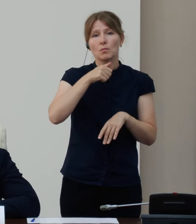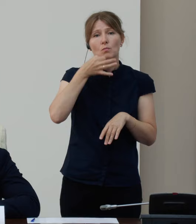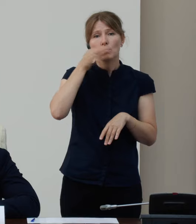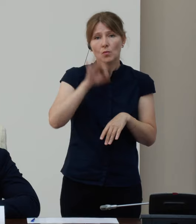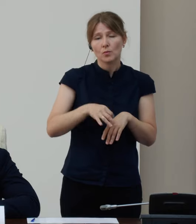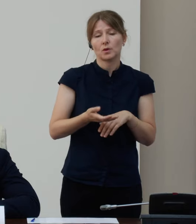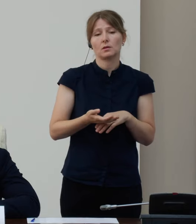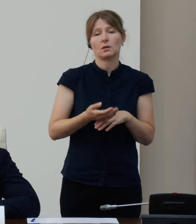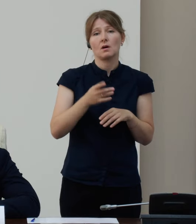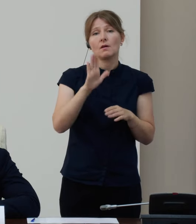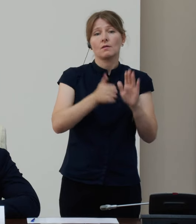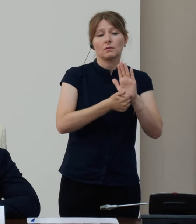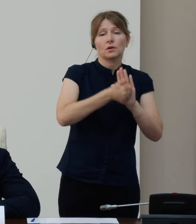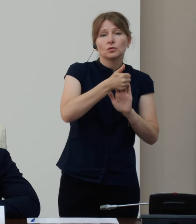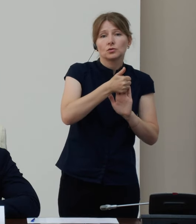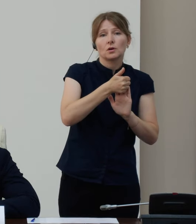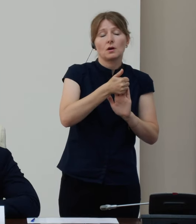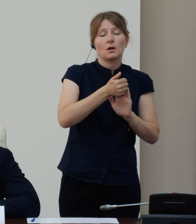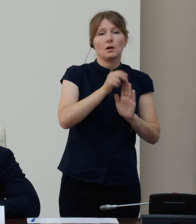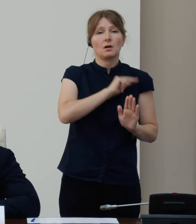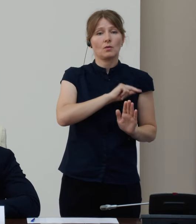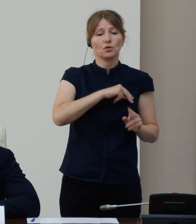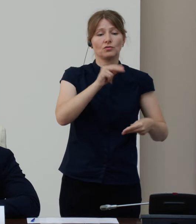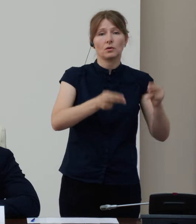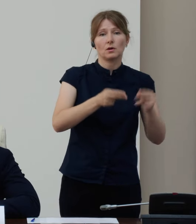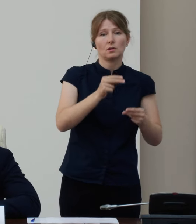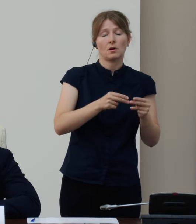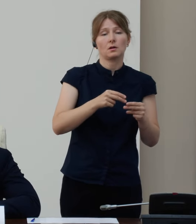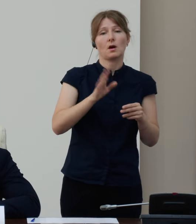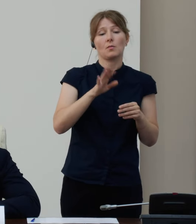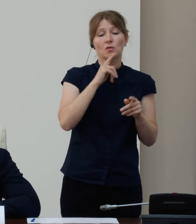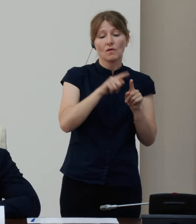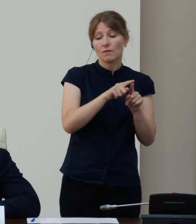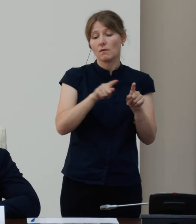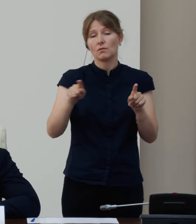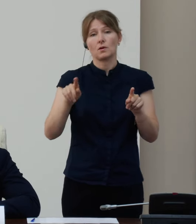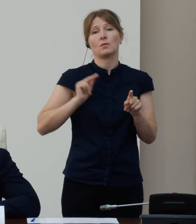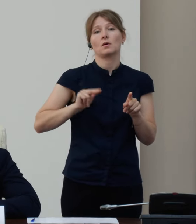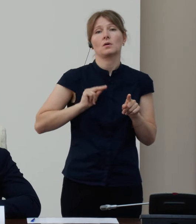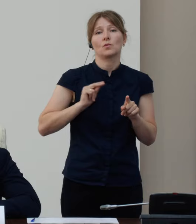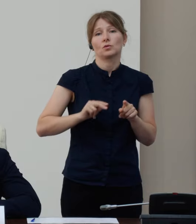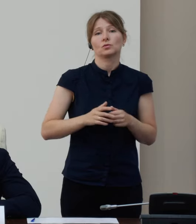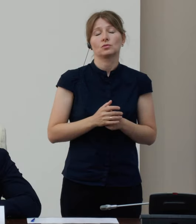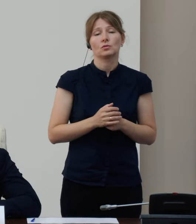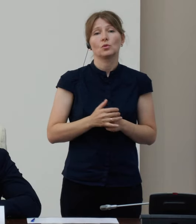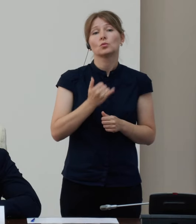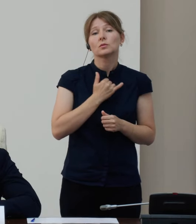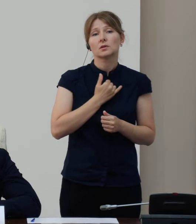început de contract de muncă, pe parcursul avansării în carieră. Deci noi nu